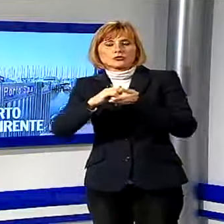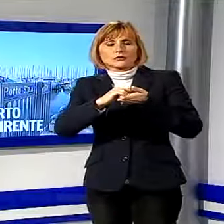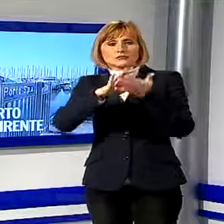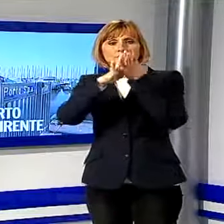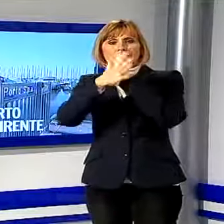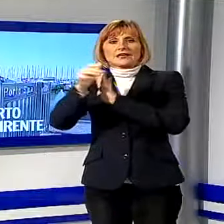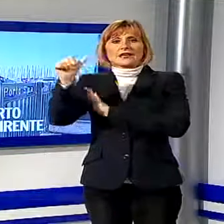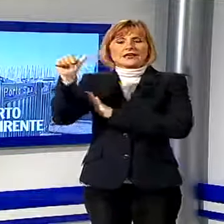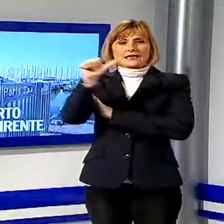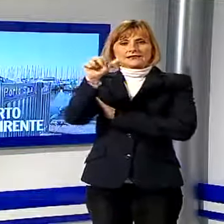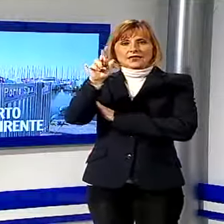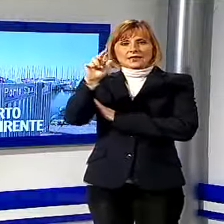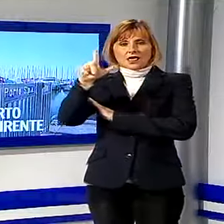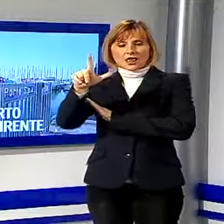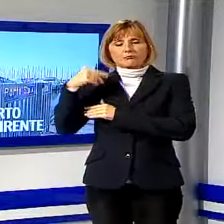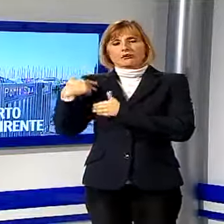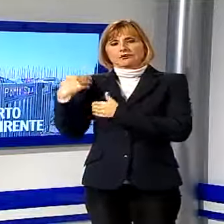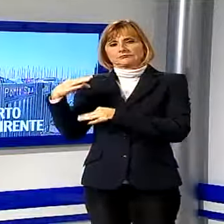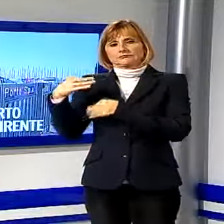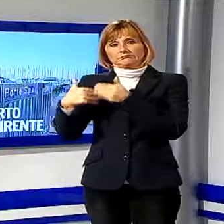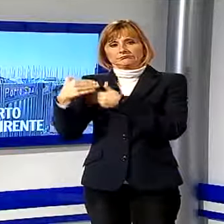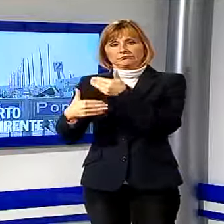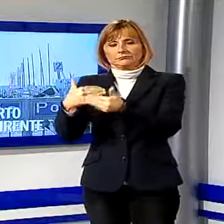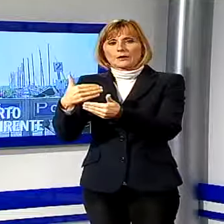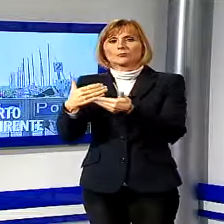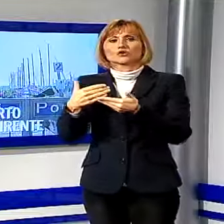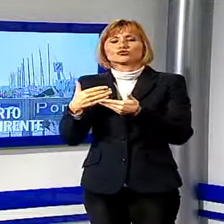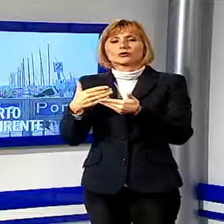per snellire le procedure e abbassare i costi di gestione.